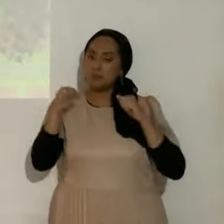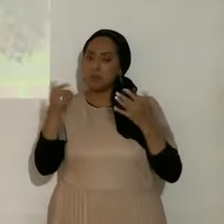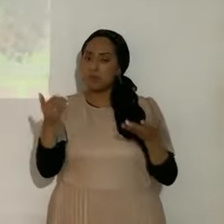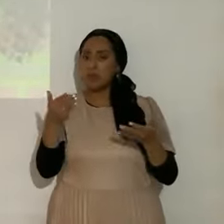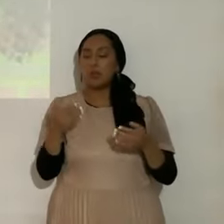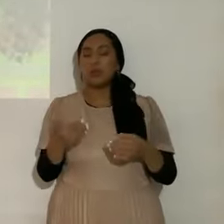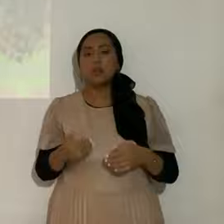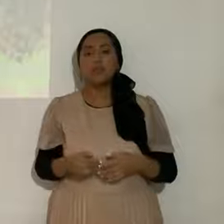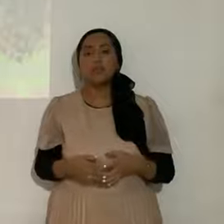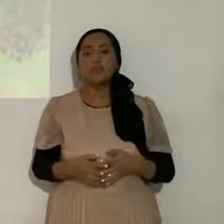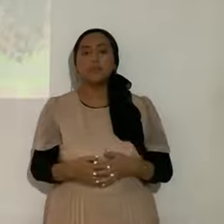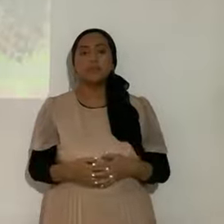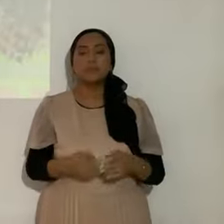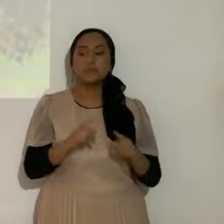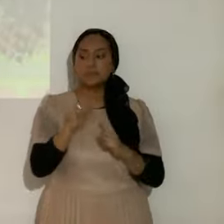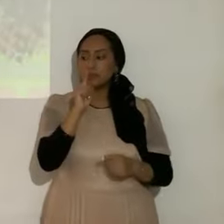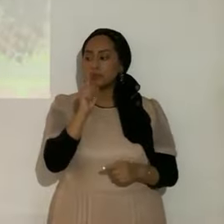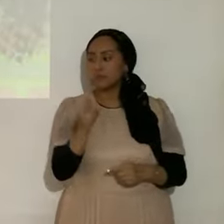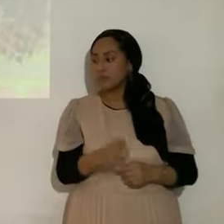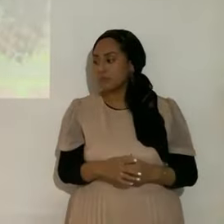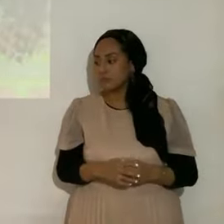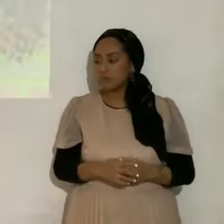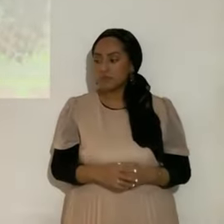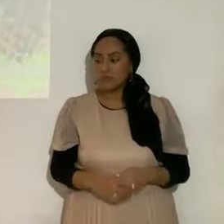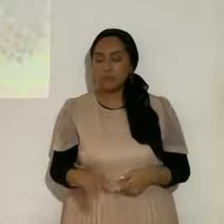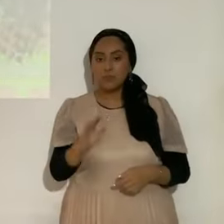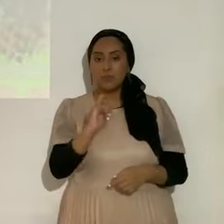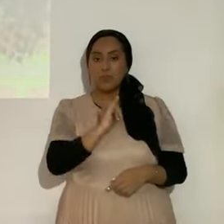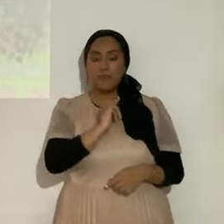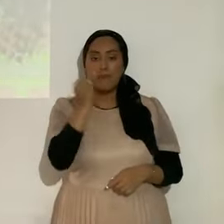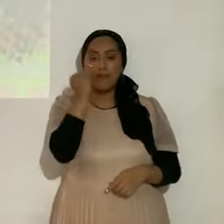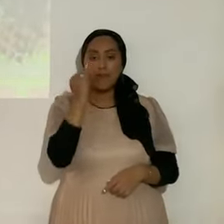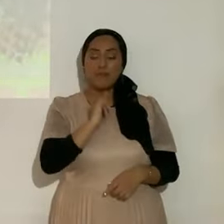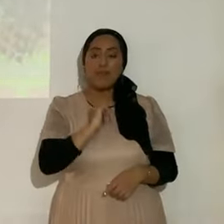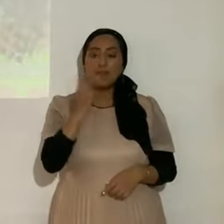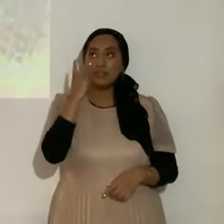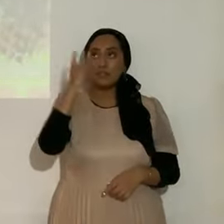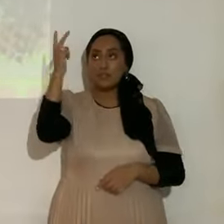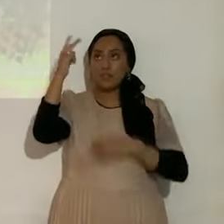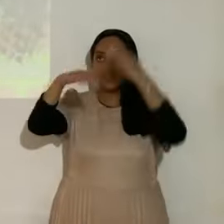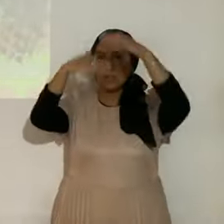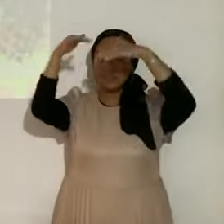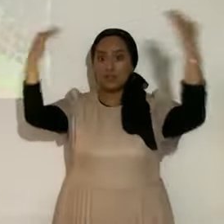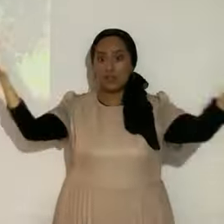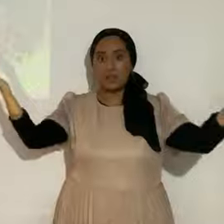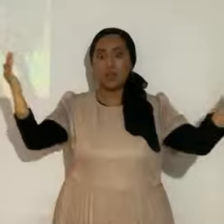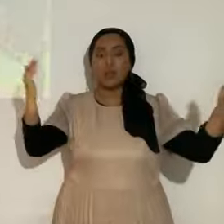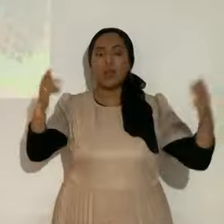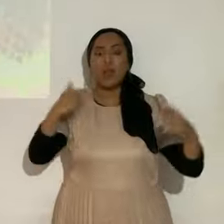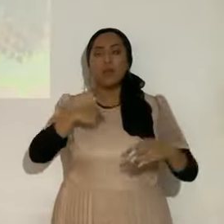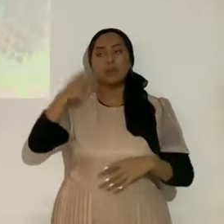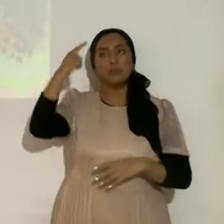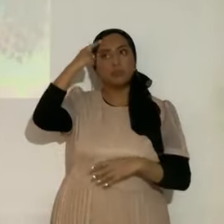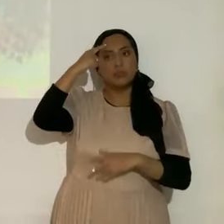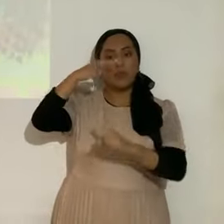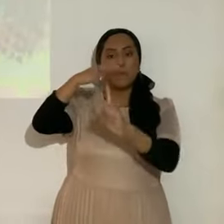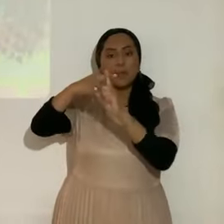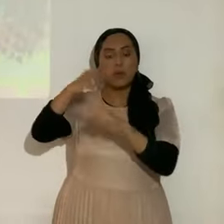tenemos varios conceptos, pero realmente yo sí veo el cielo, pues yo anhelo un pensamiento positivo. ¿Por